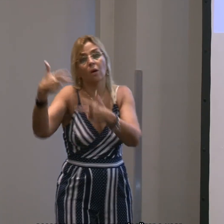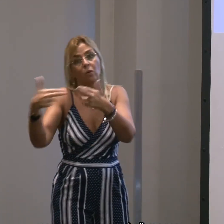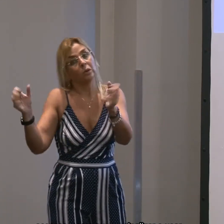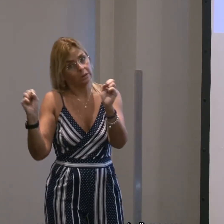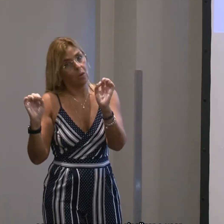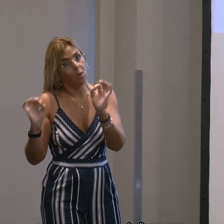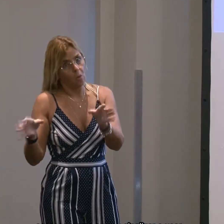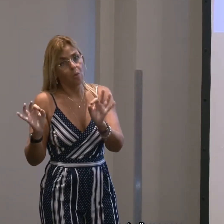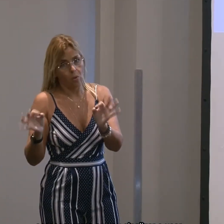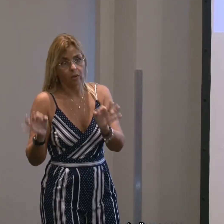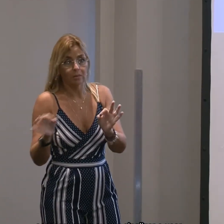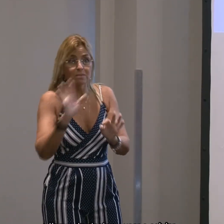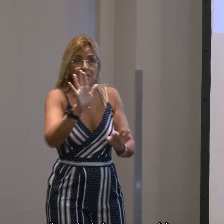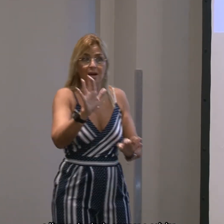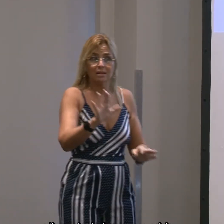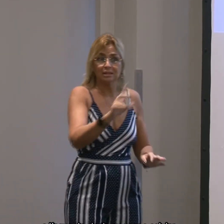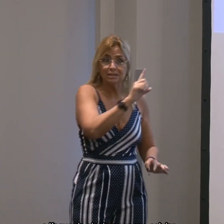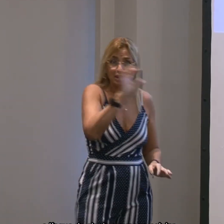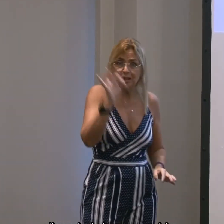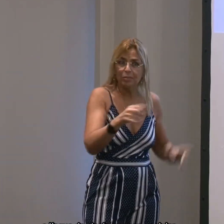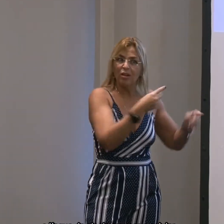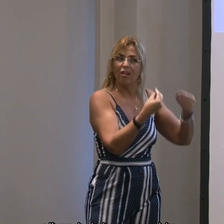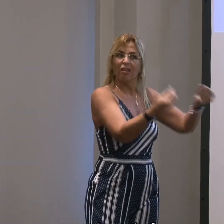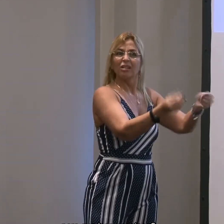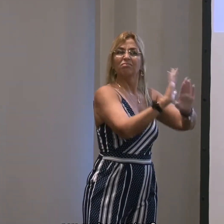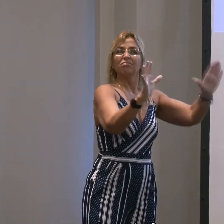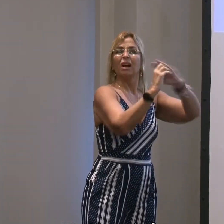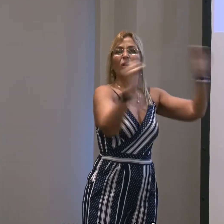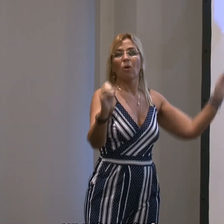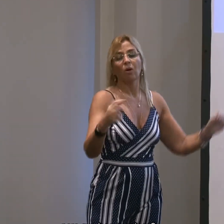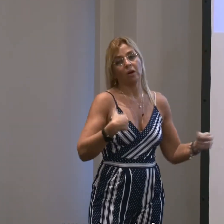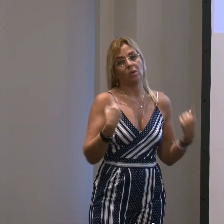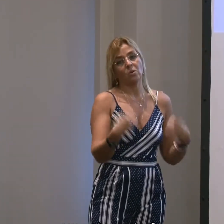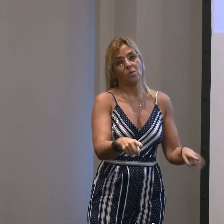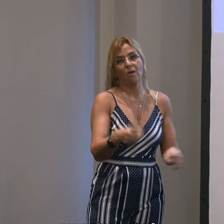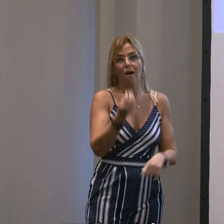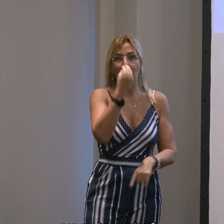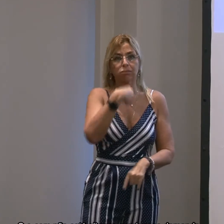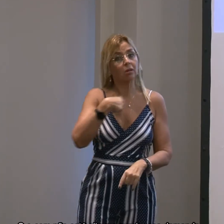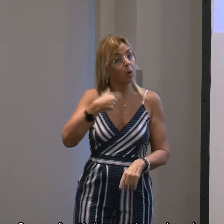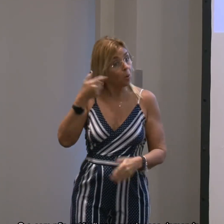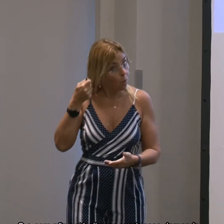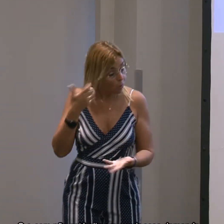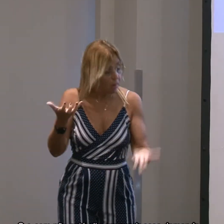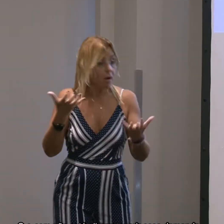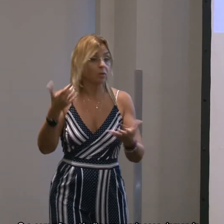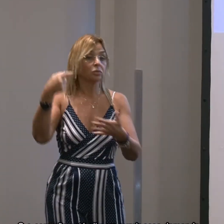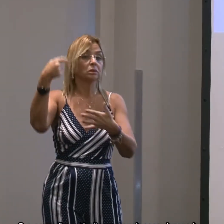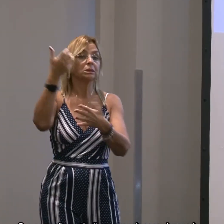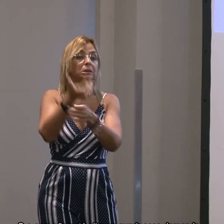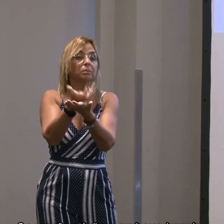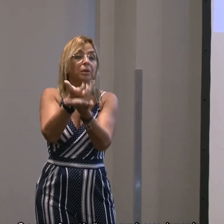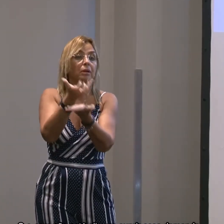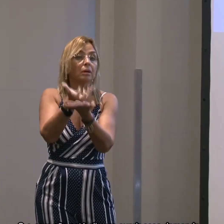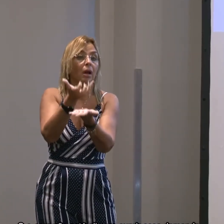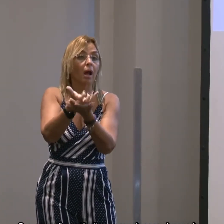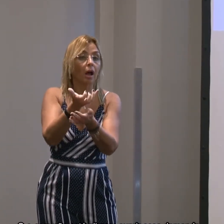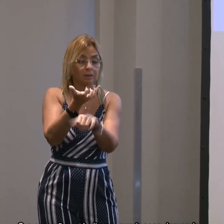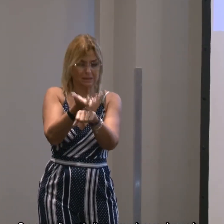é que eu vou sinalizar e usar a língua de sinais, segurar o celular para que isso aconteça? Então, o ICOM não está ali para suprir essa demanda da